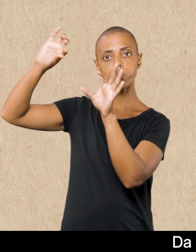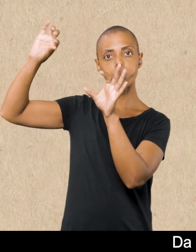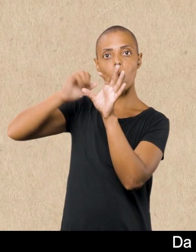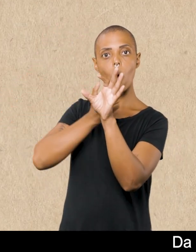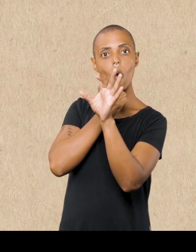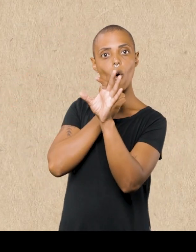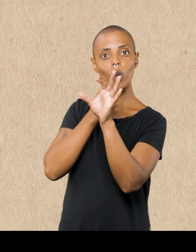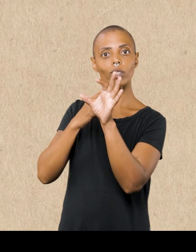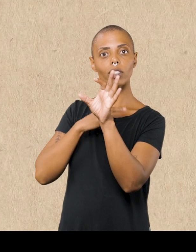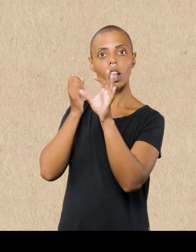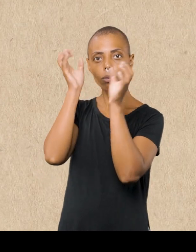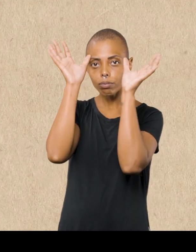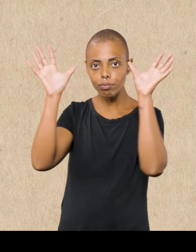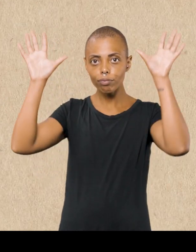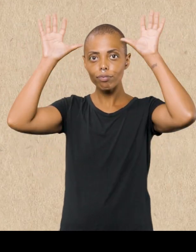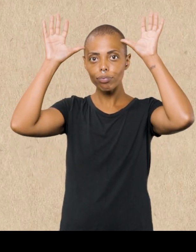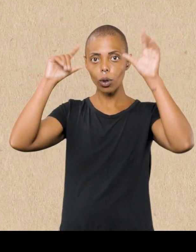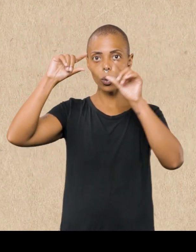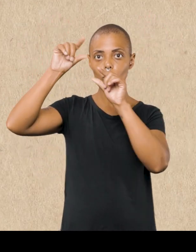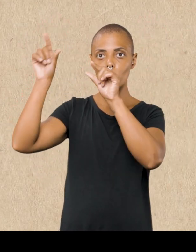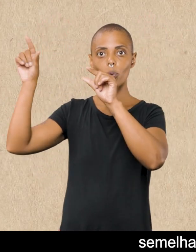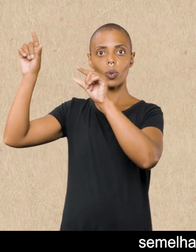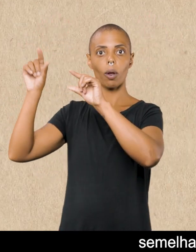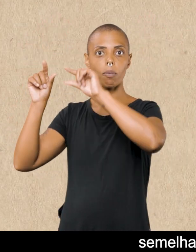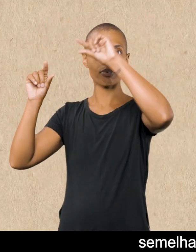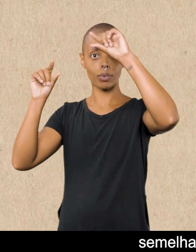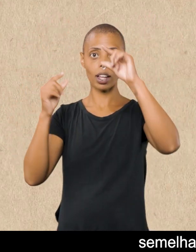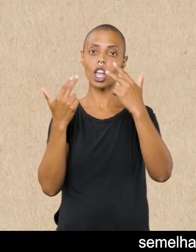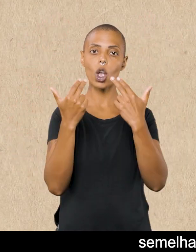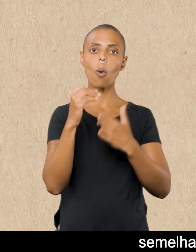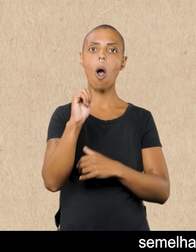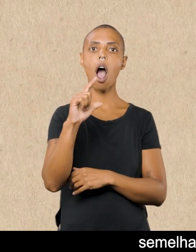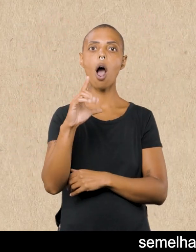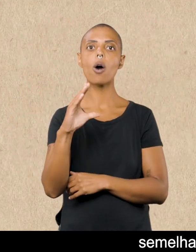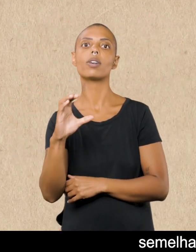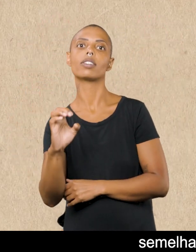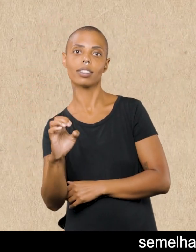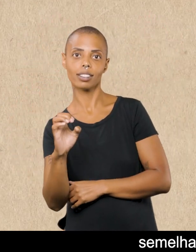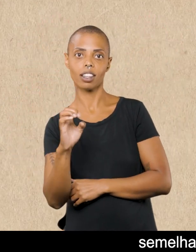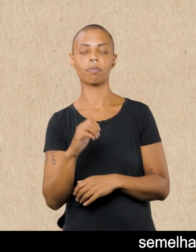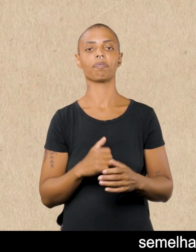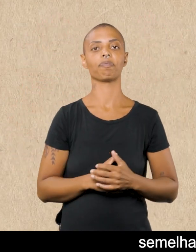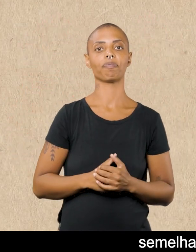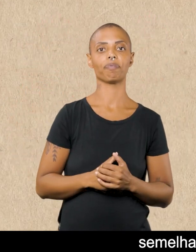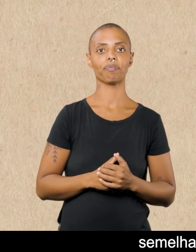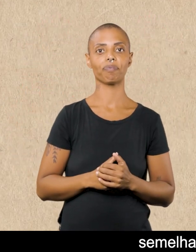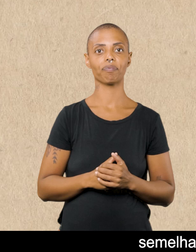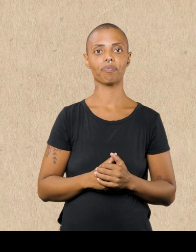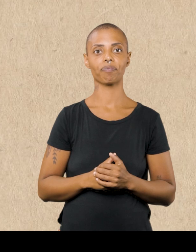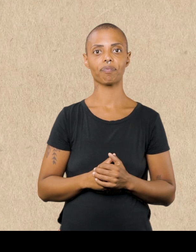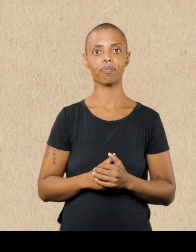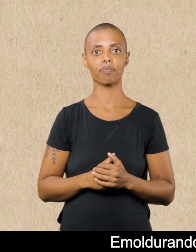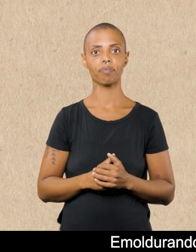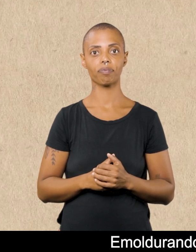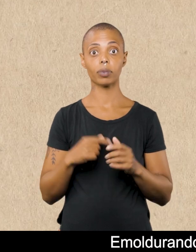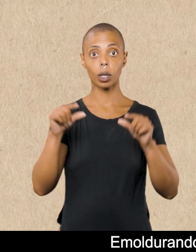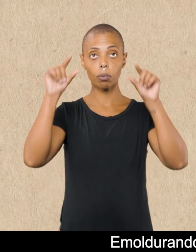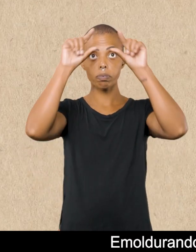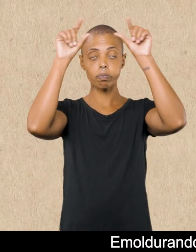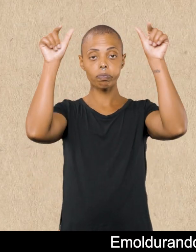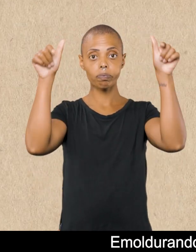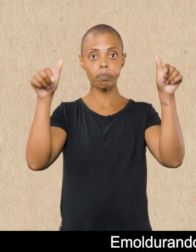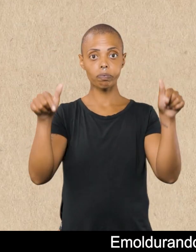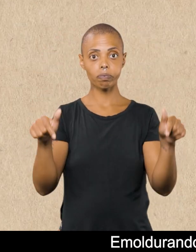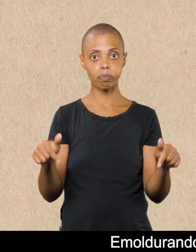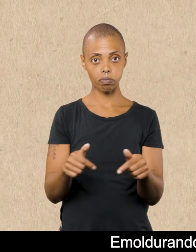galinha. Da ponta dos ossos, que são a base das coxas, despontam dois chifres de caribu, semelhantes a chifres